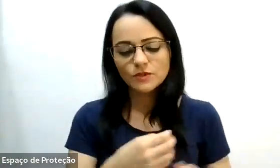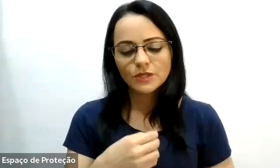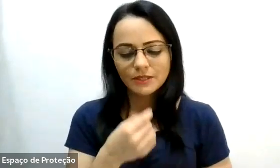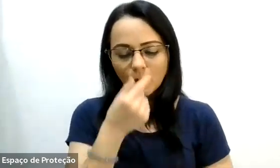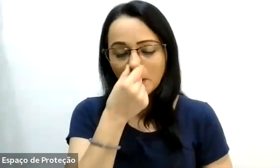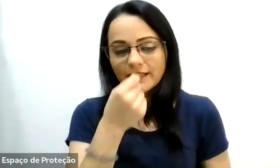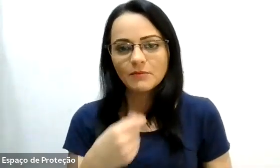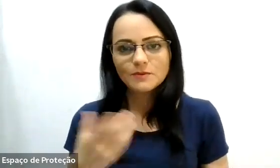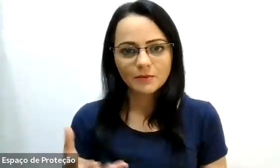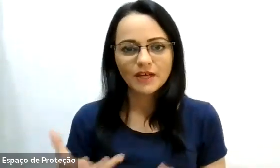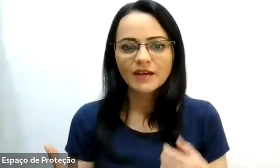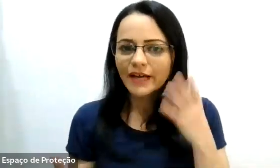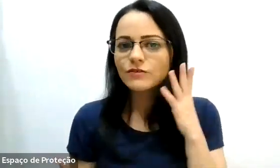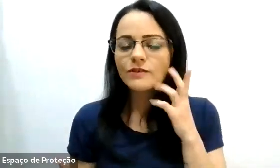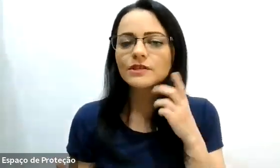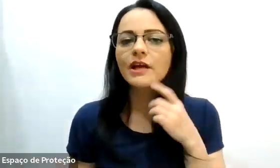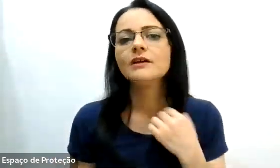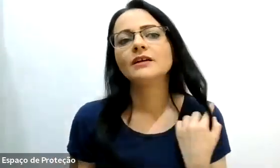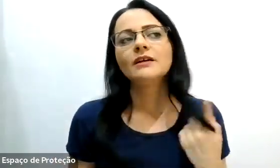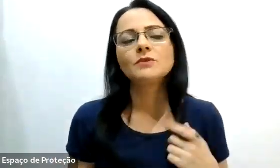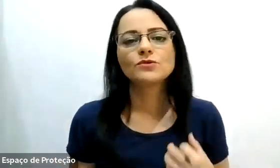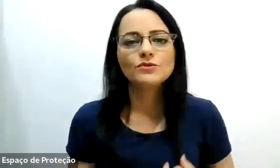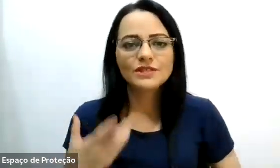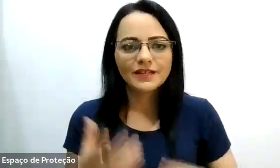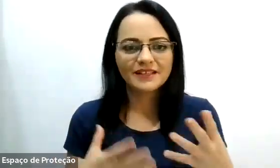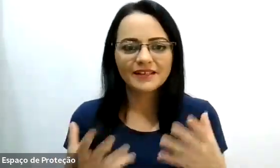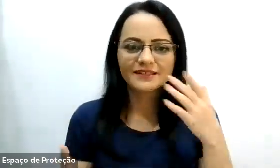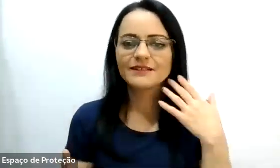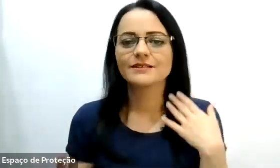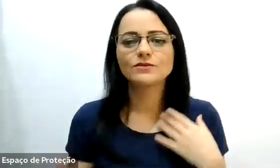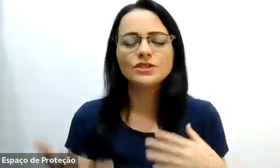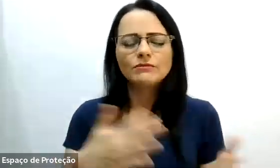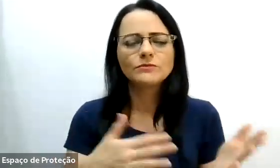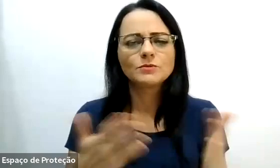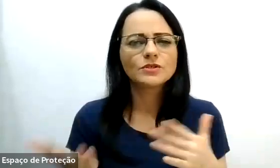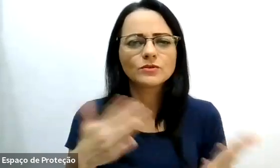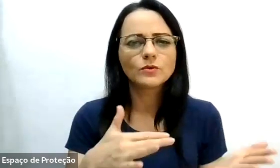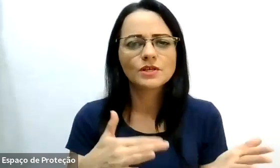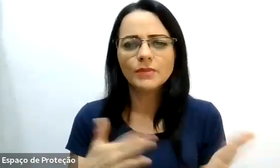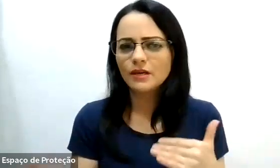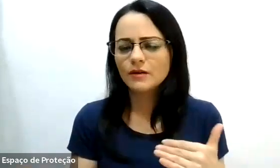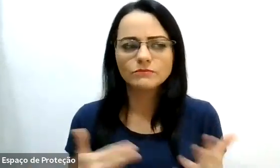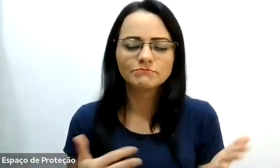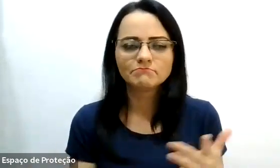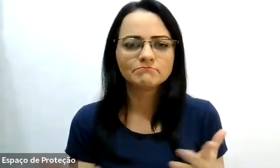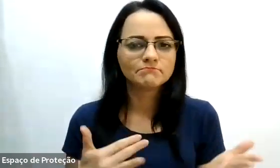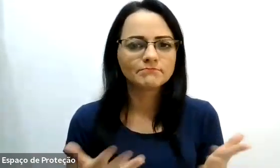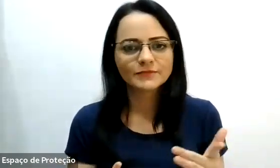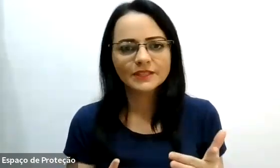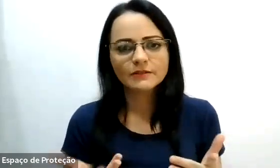Santo que deu. Até mesmo que é difícil, né? Para os surdos entenderem essa questão de o Espírito Santo concebeu, né?